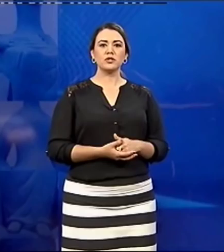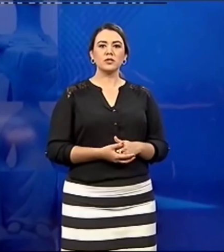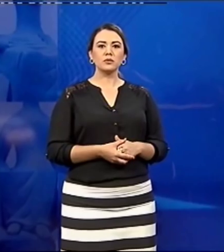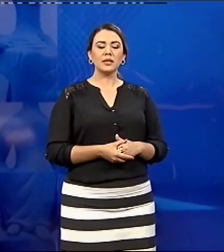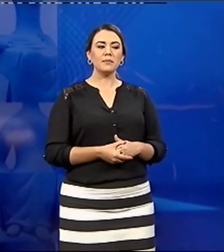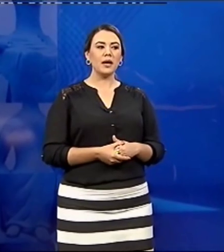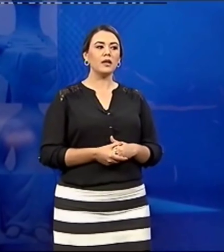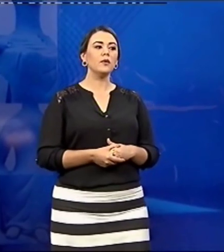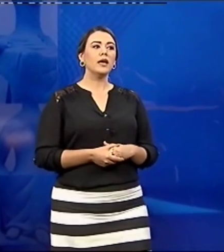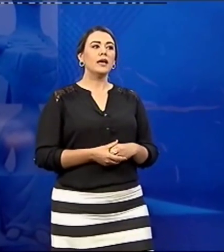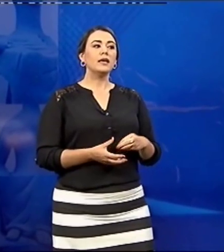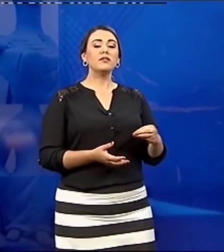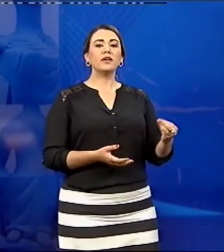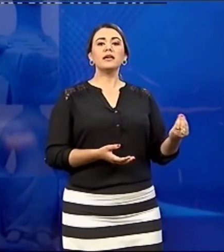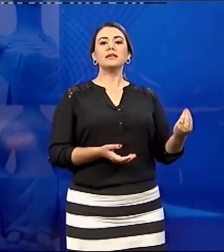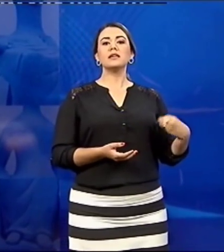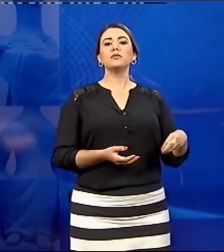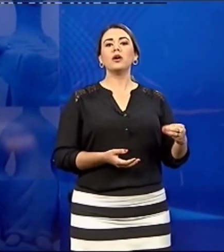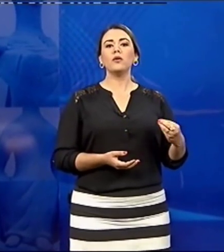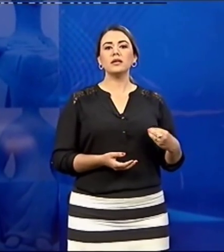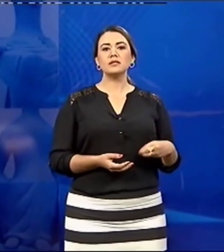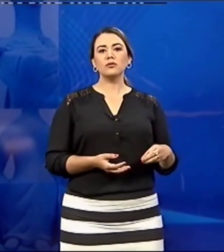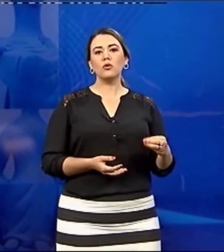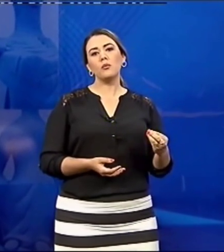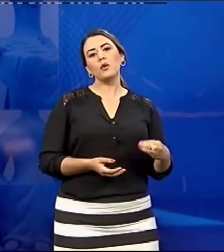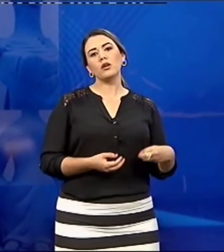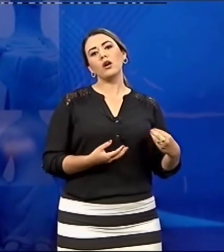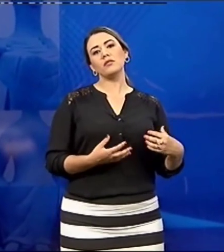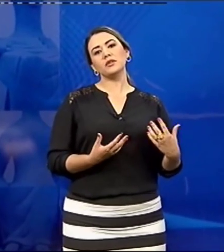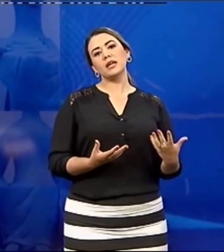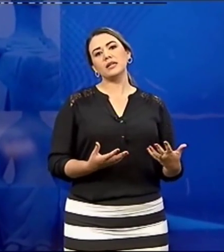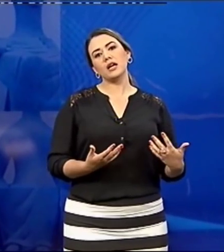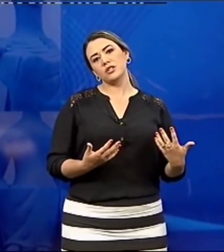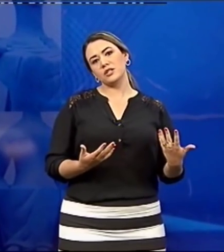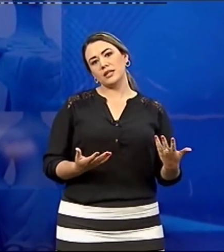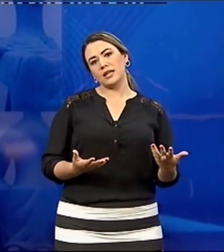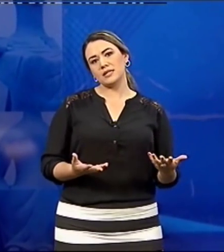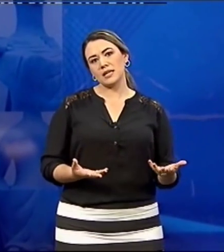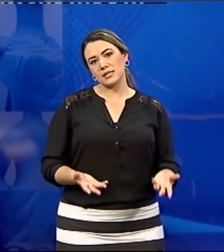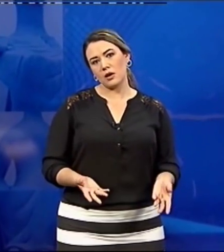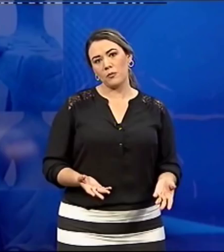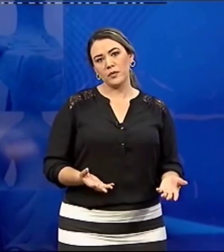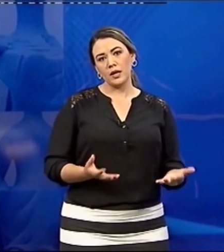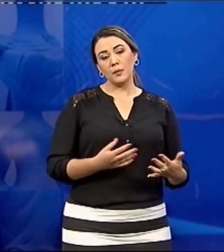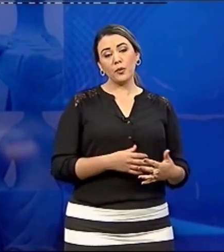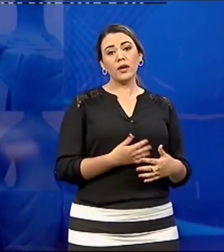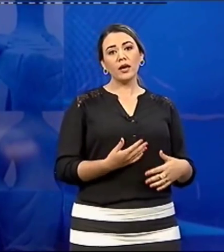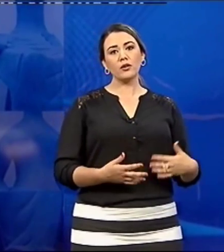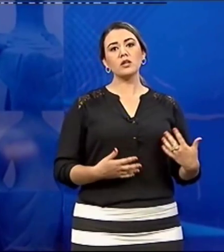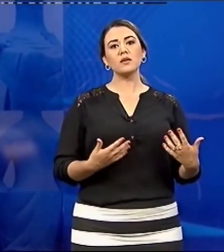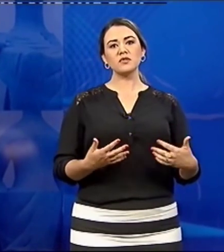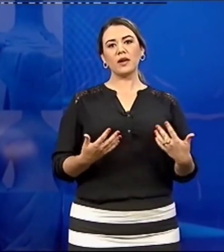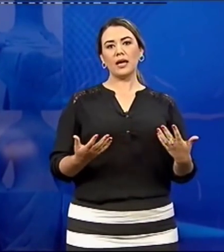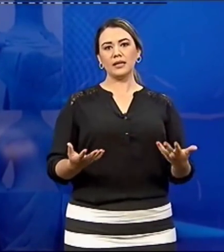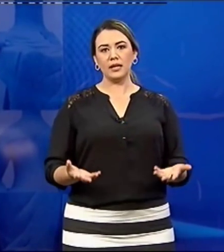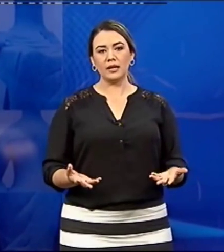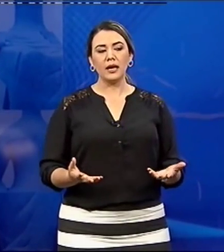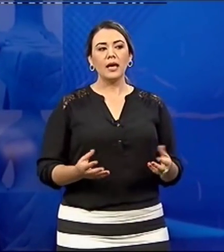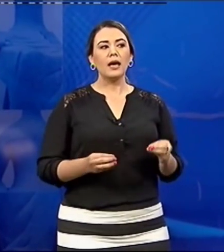Justiça do Trabalho e que vem sendo reconhecido como uma nova modalidade de indenização. E por que que nós vamos falar dele?